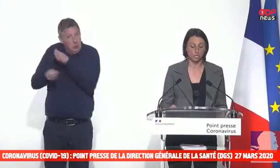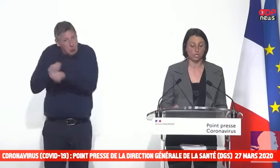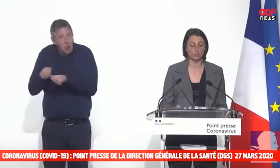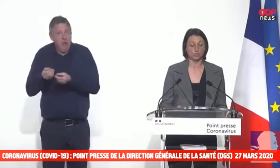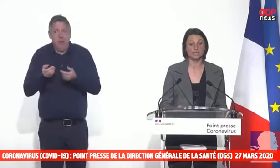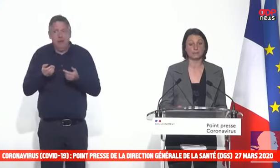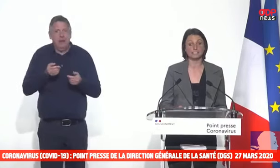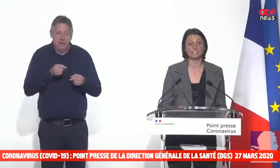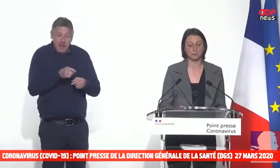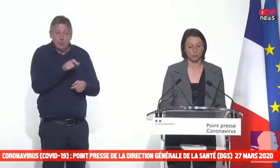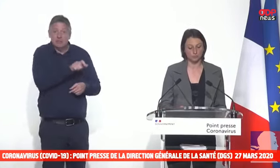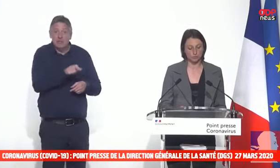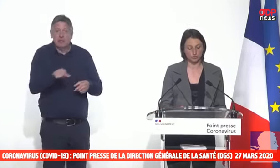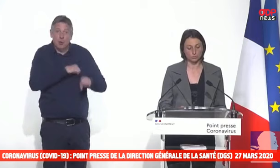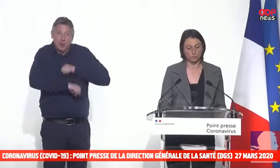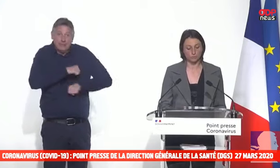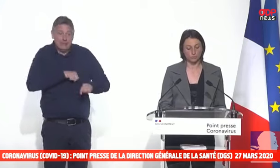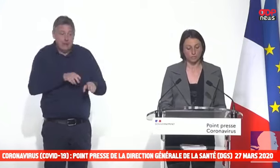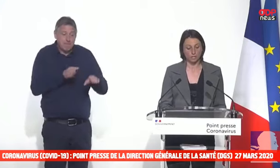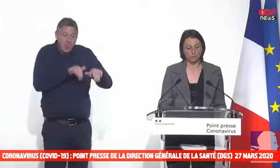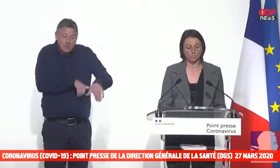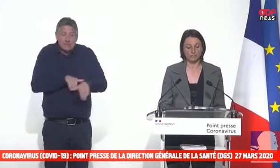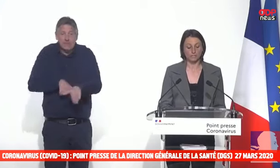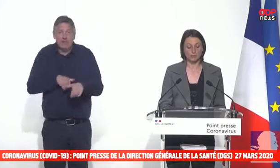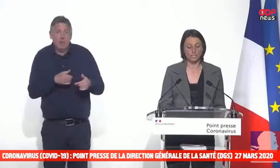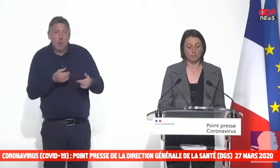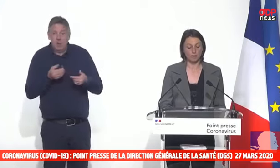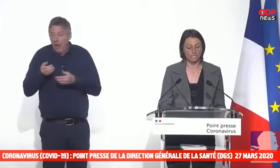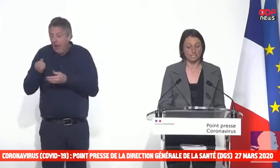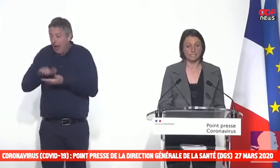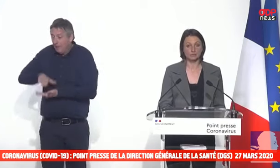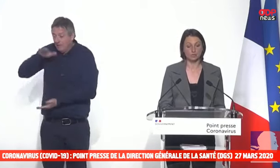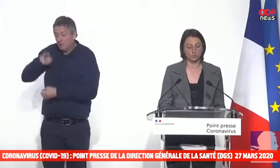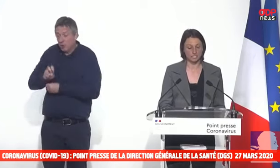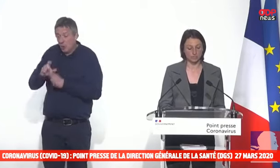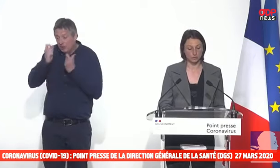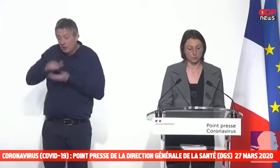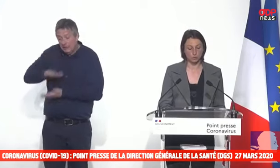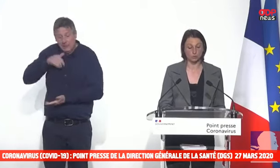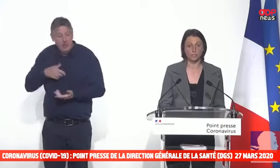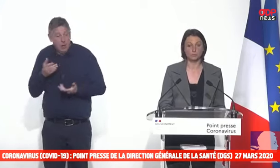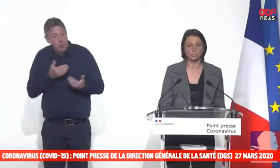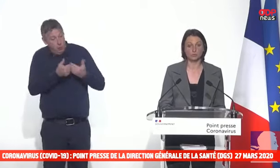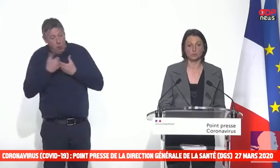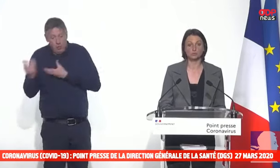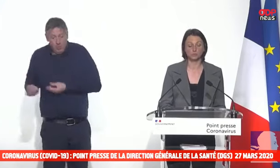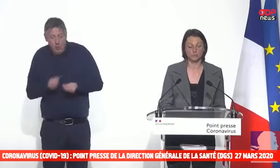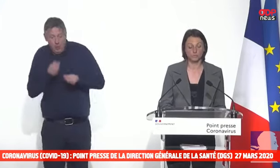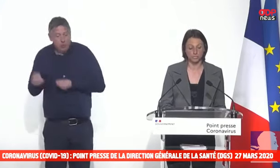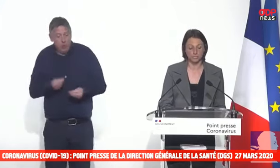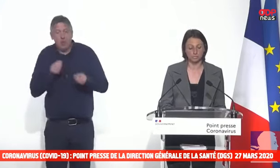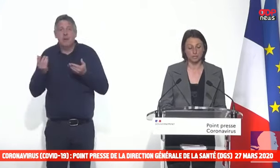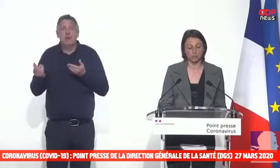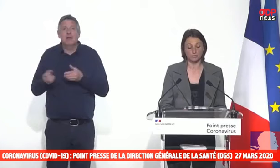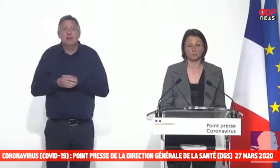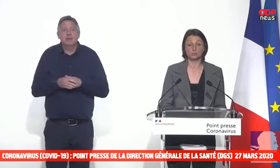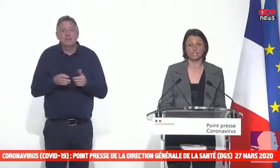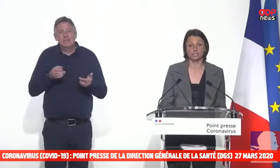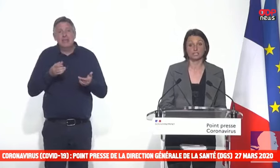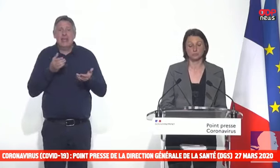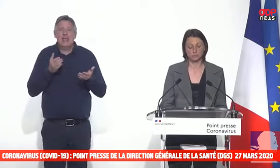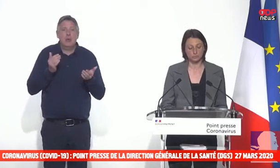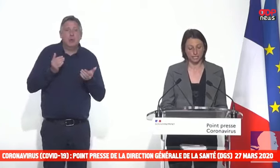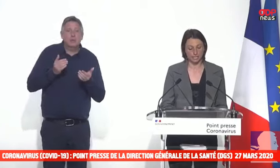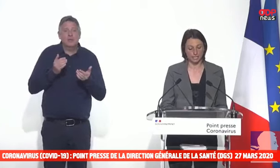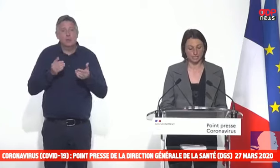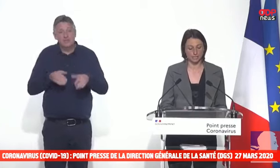mesure de notre capacité d'approvisionnement. Nous travaillons également avec les acteurs du secteur pour se prémunir de toute pénurie en ce qui concerne